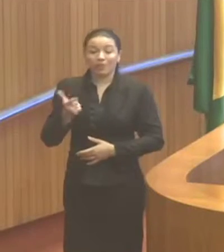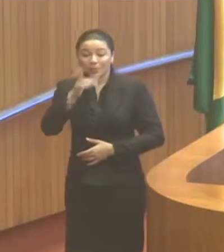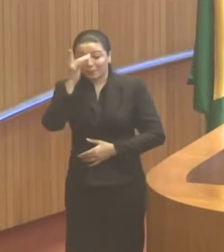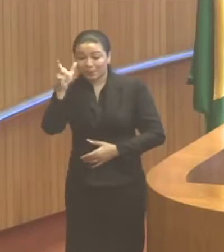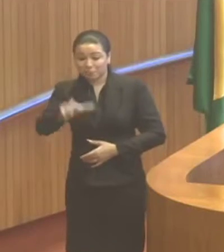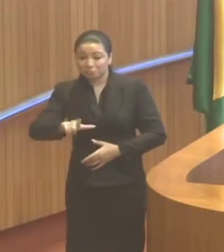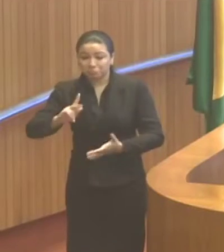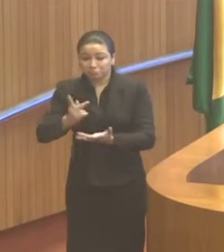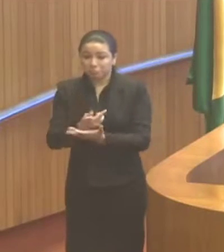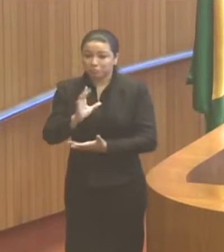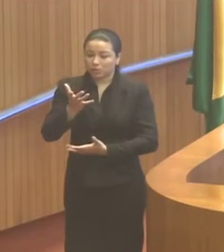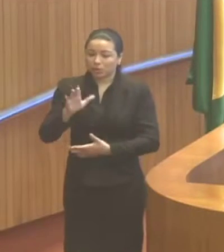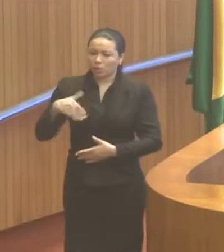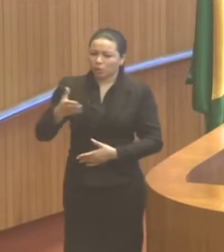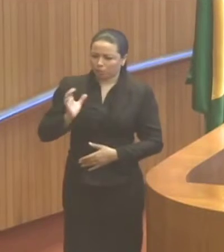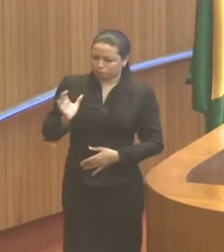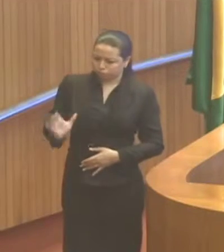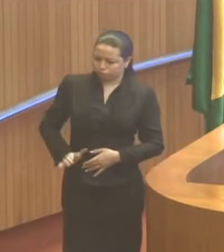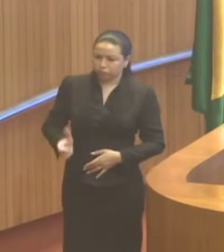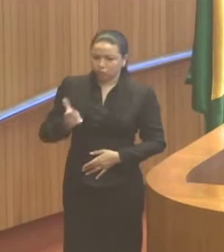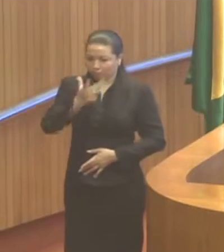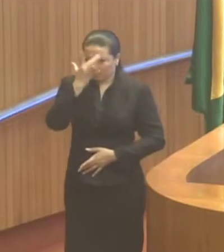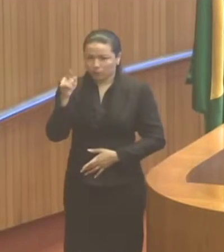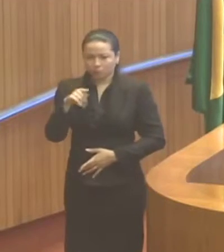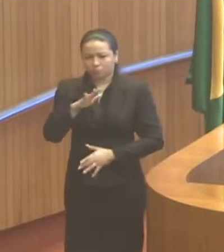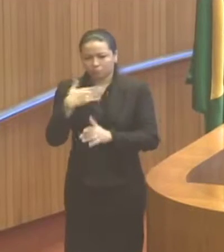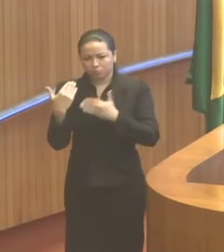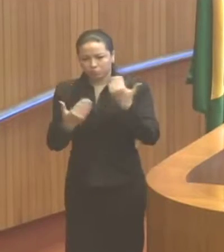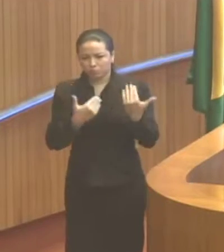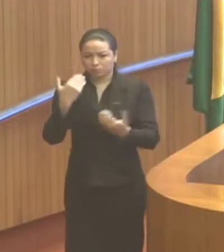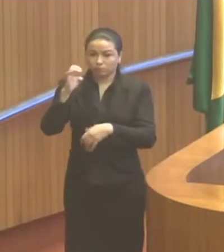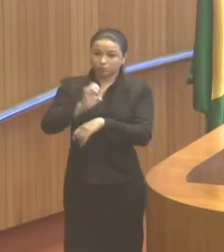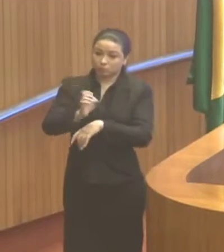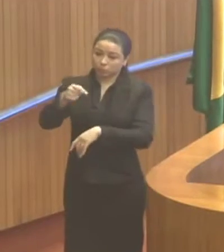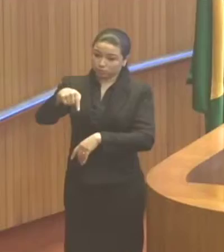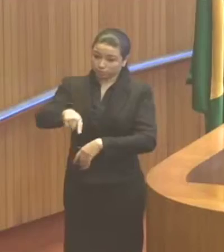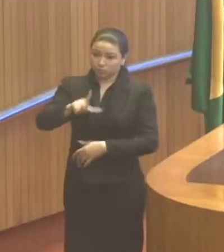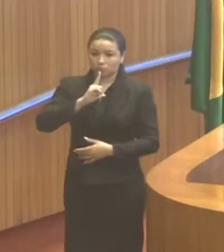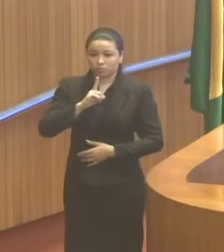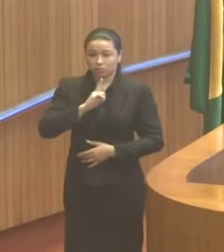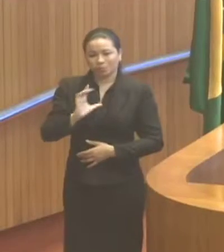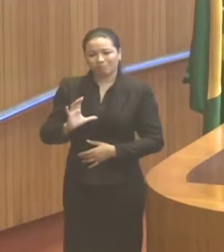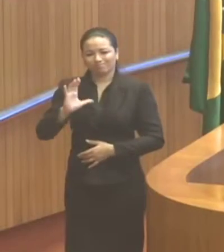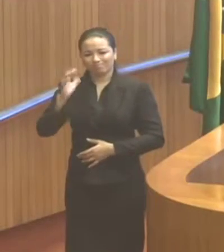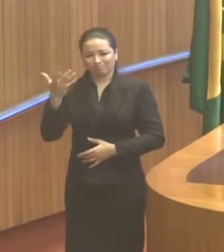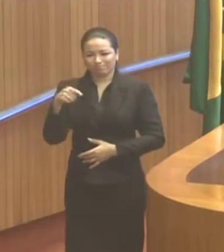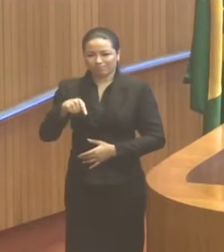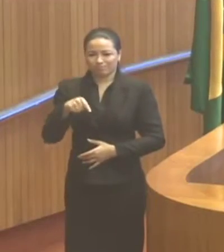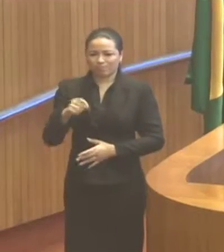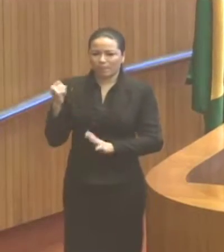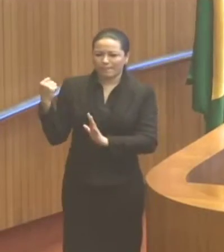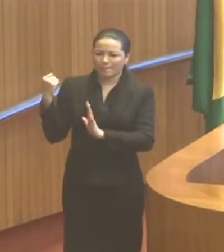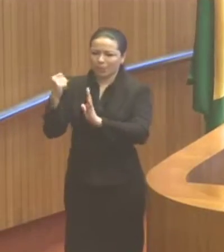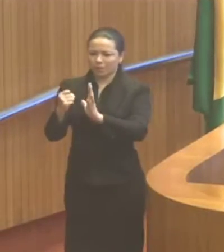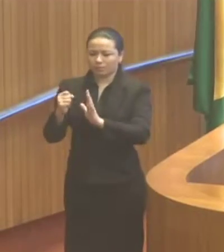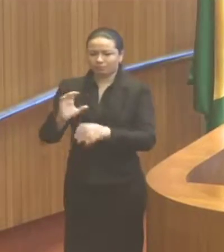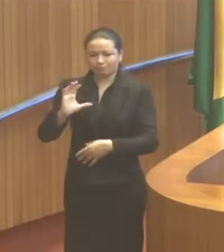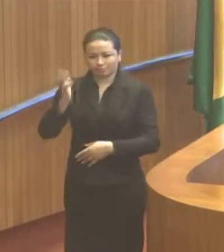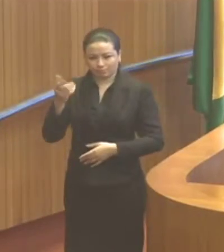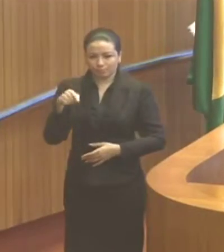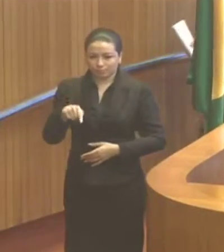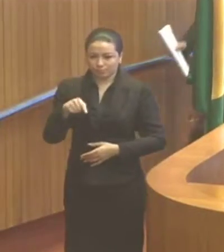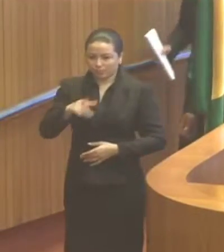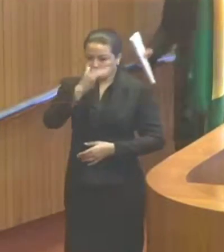Qual é o perfil da próxima vítima do estado que será, infelizmente, assassinada